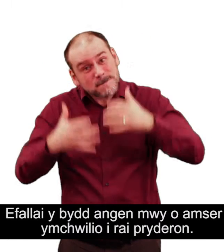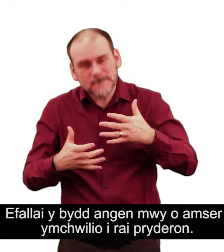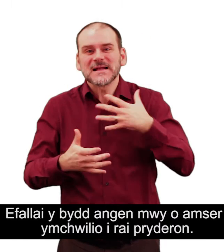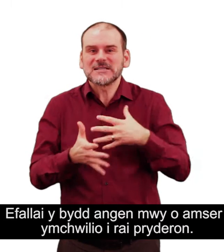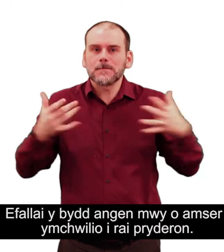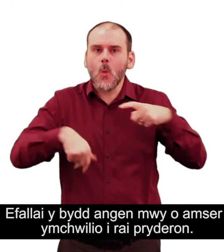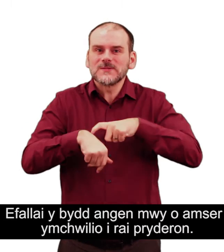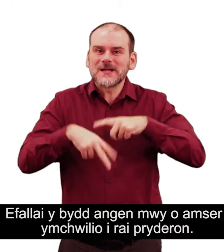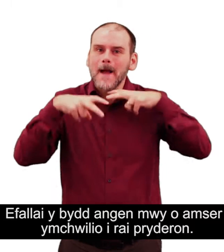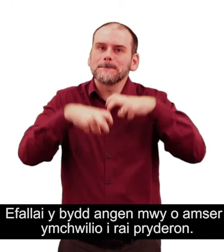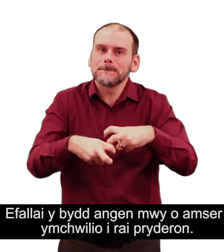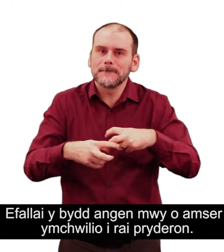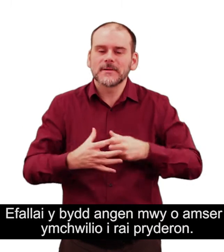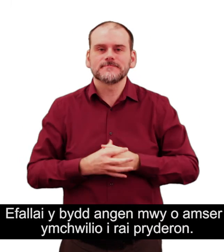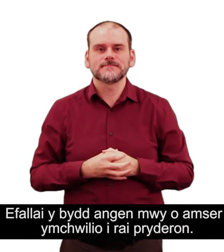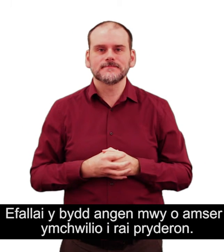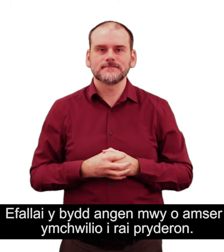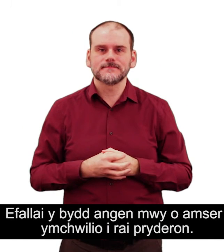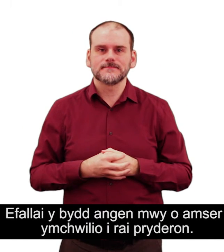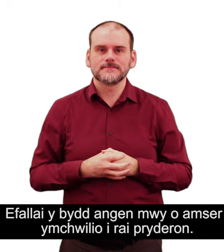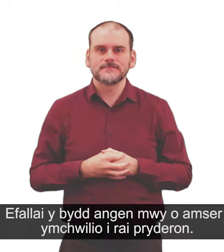Efallai y bydd angen mwy o amser i ymchwilio i rai pryderon.